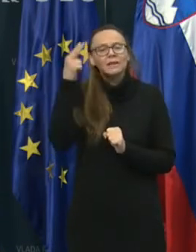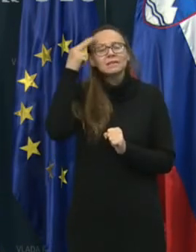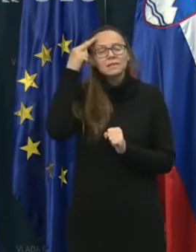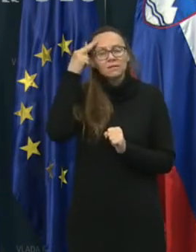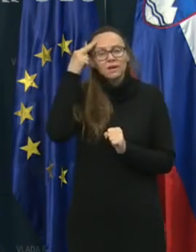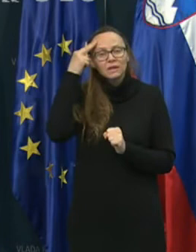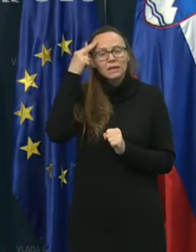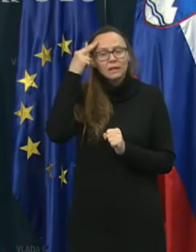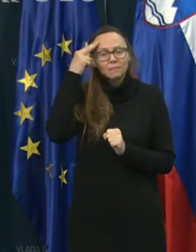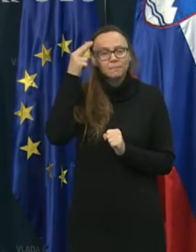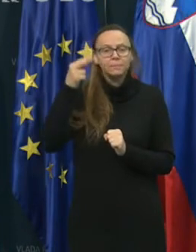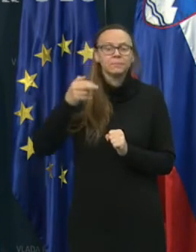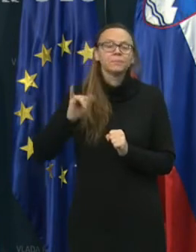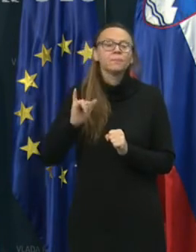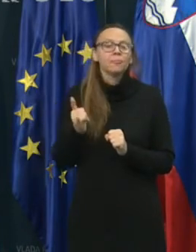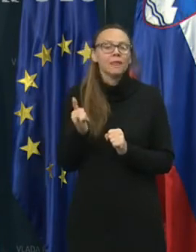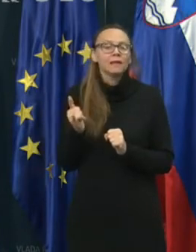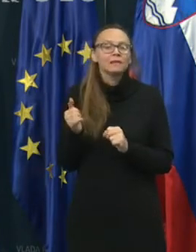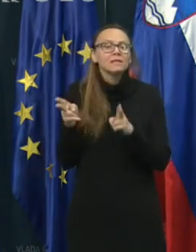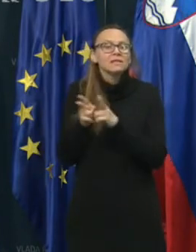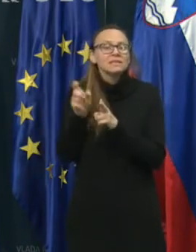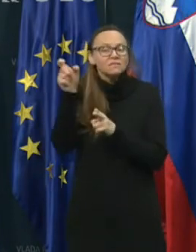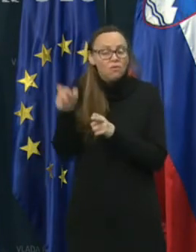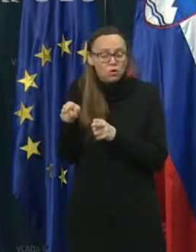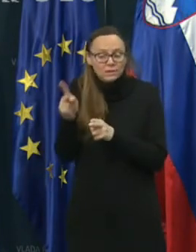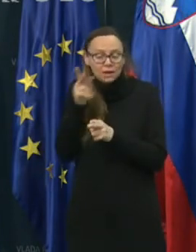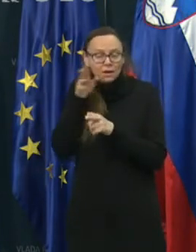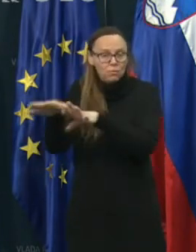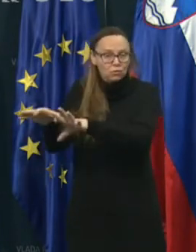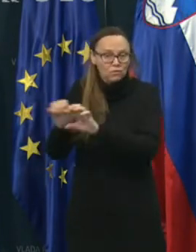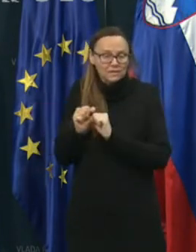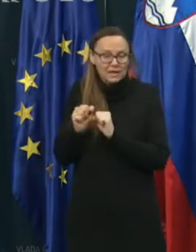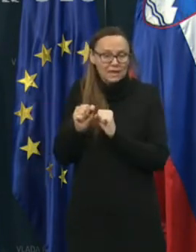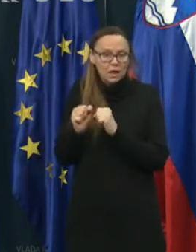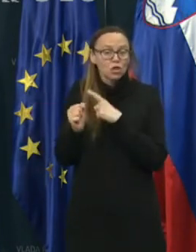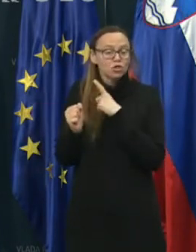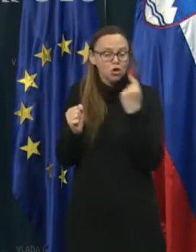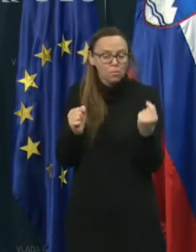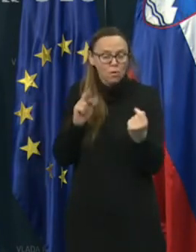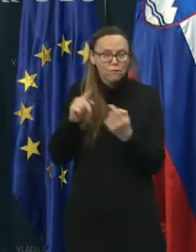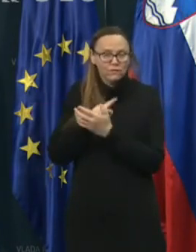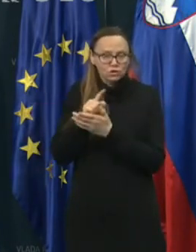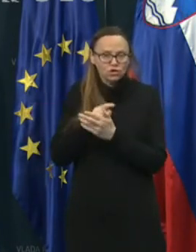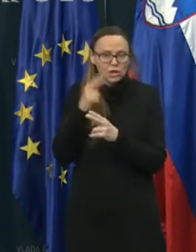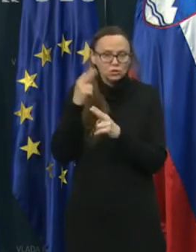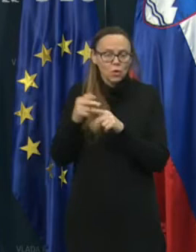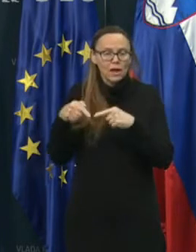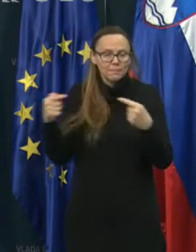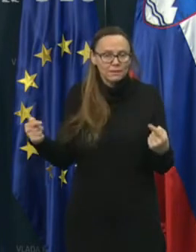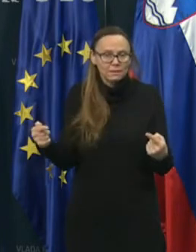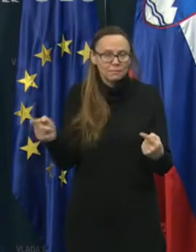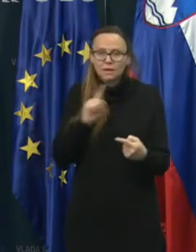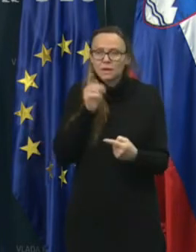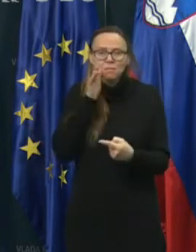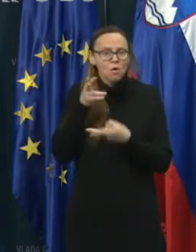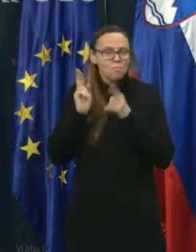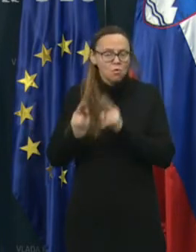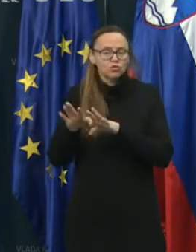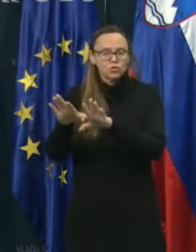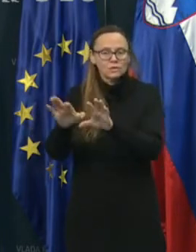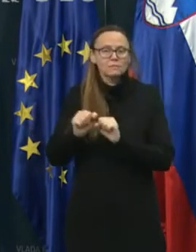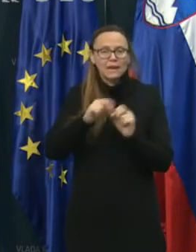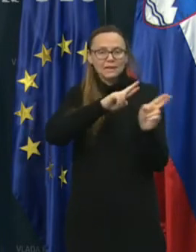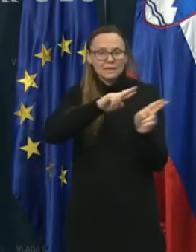zavedanjem, da svojca, ki ga bodo vzeli domov, v času epidemije ne bo bilo mogoče